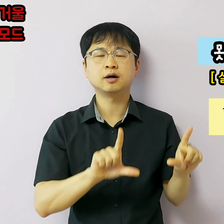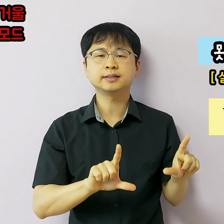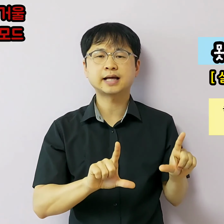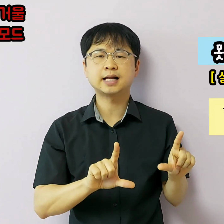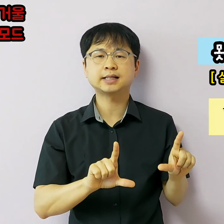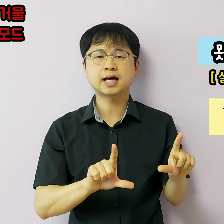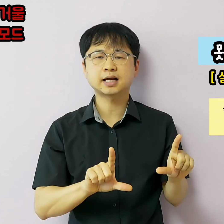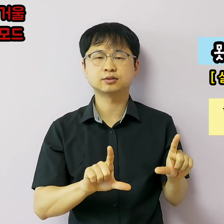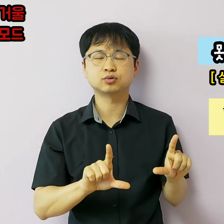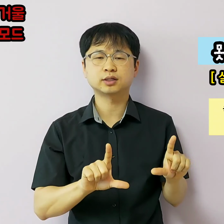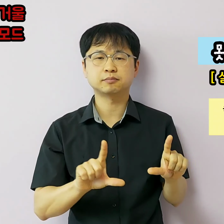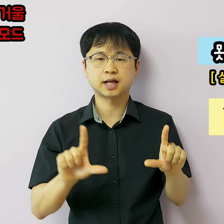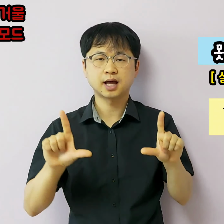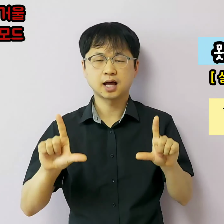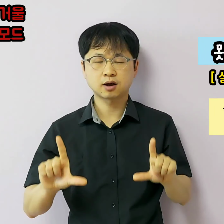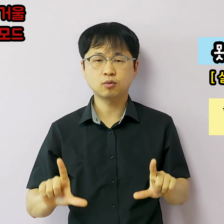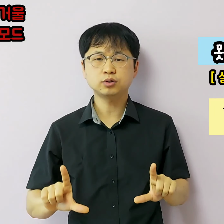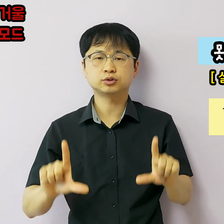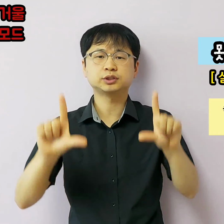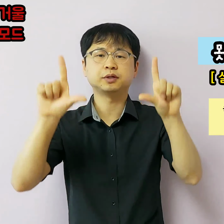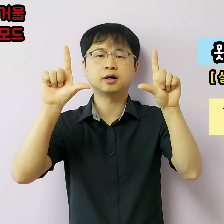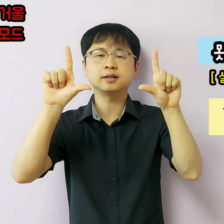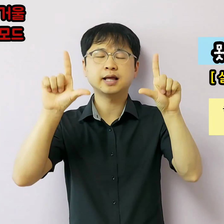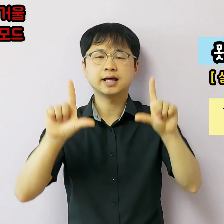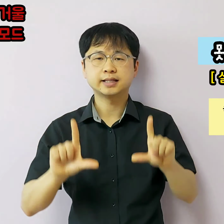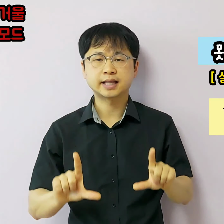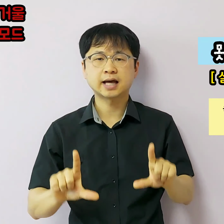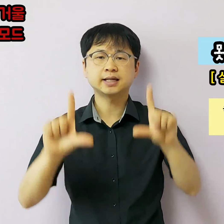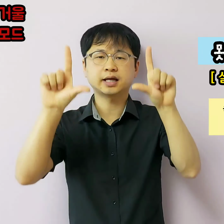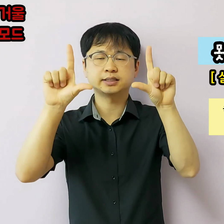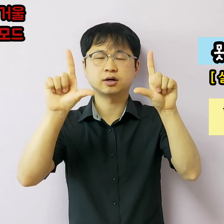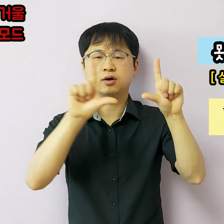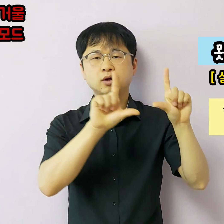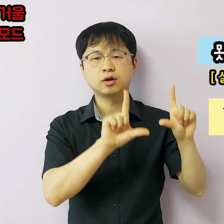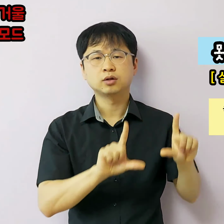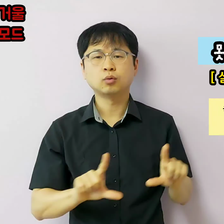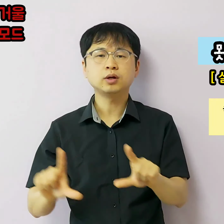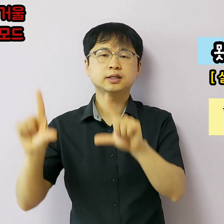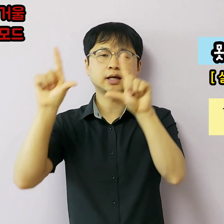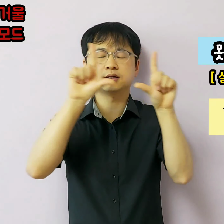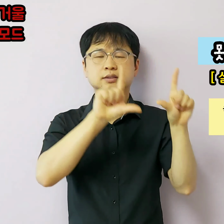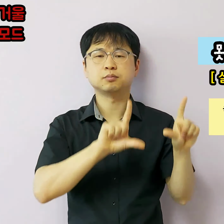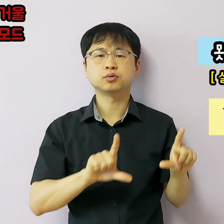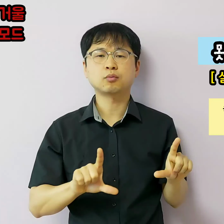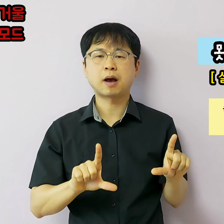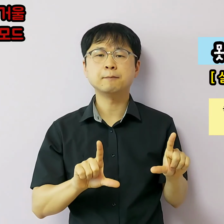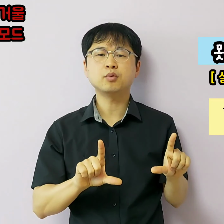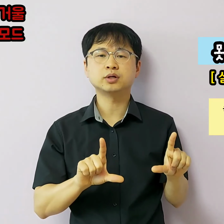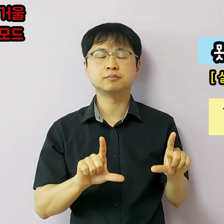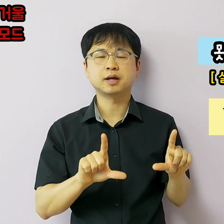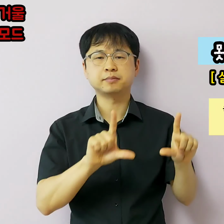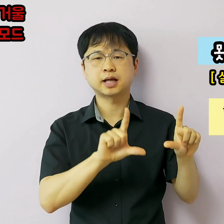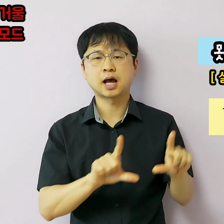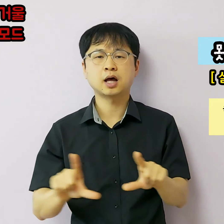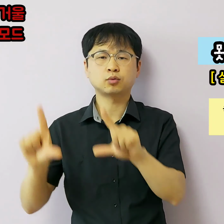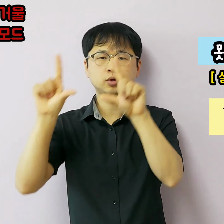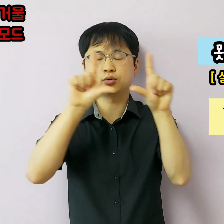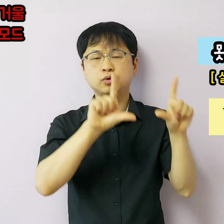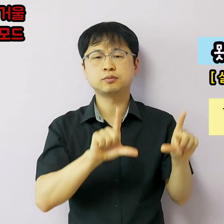돌려주시면 살다 라는 수어가 됩니다. 아까 올려주시면 날이라 했죠. 돌린다는 것은 보통 반복을 의미합니다. 돌리고